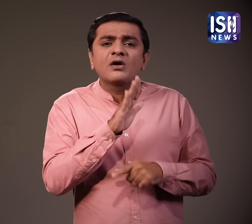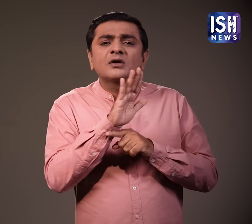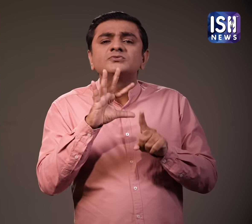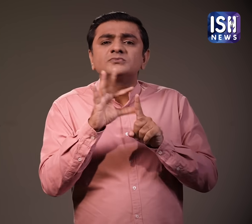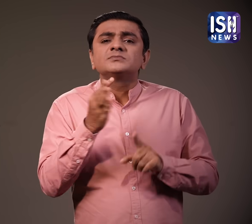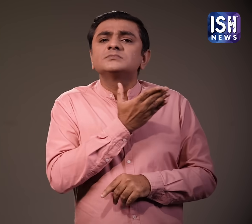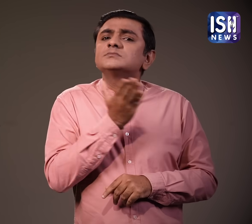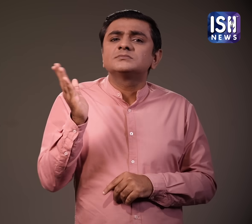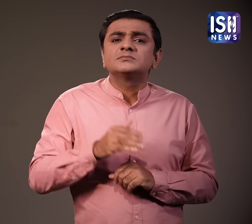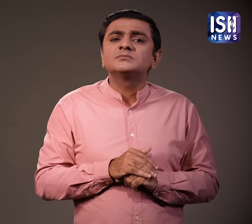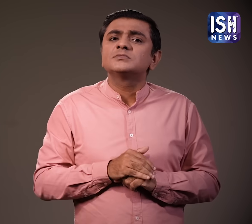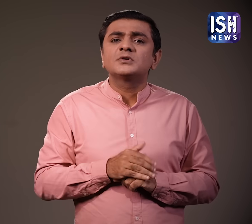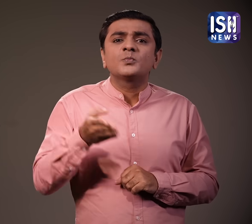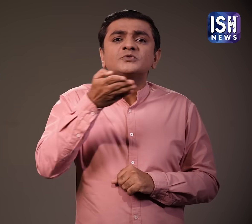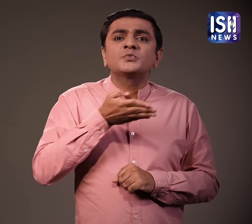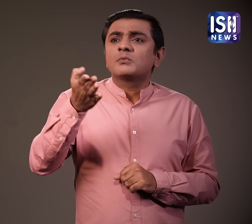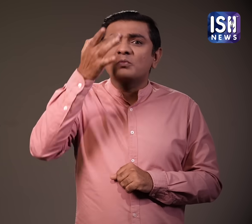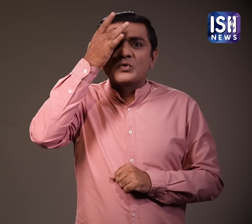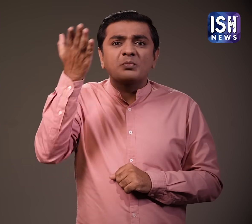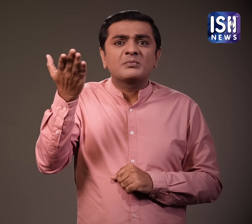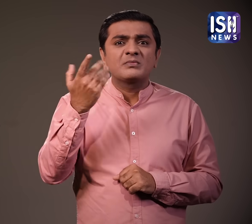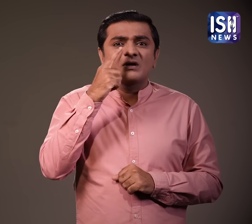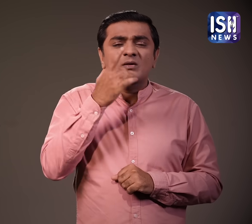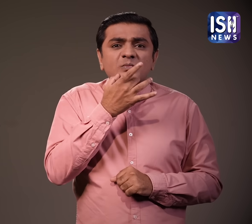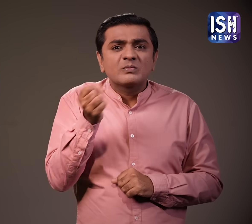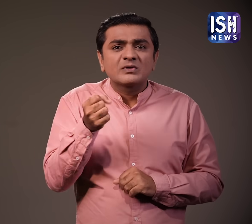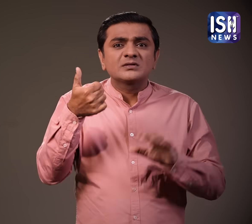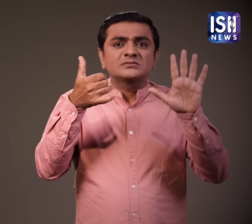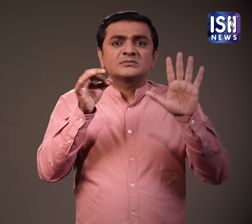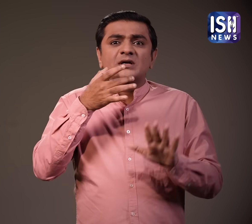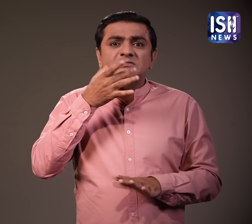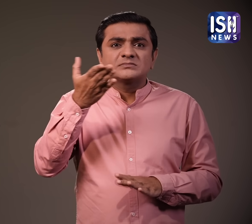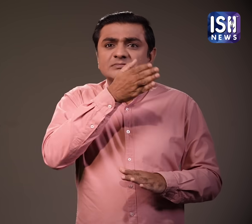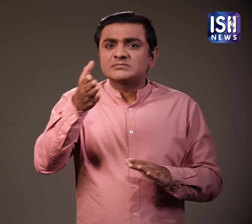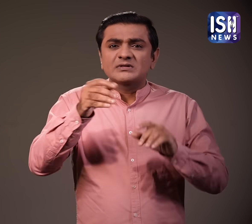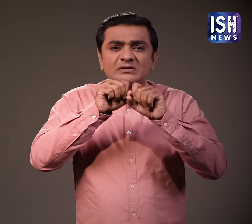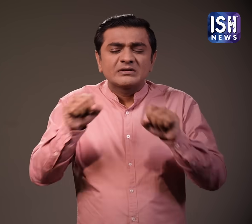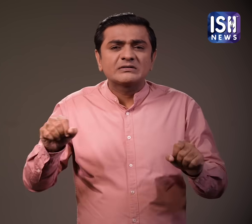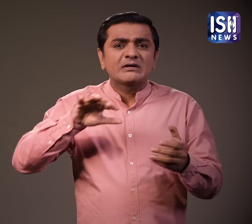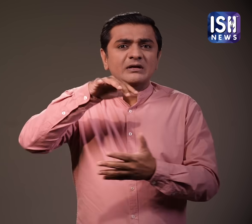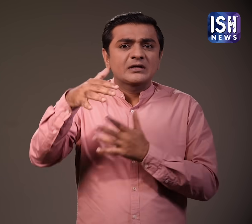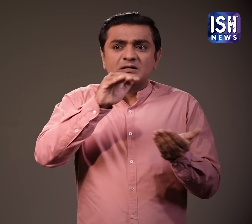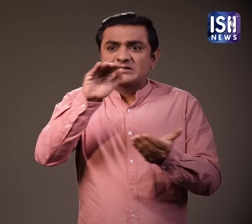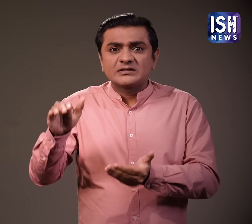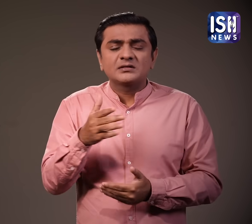पश्चिम मंगाल और भारत के अन्य हिस्तों में बहुत सारे मुद्दे थे वहां सत्ता में कौन है